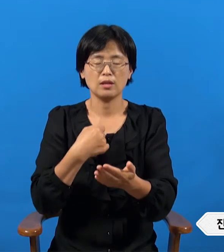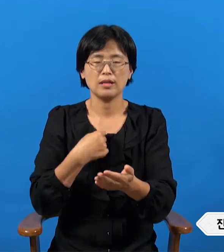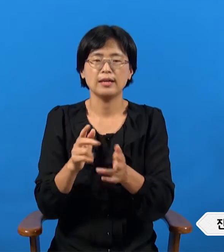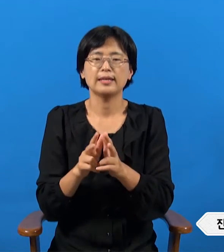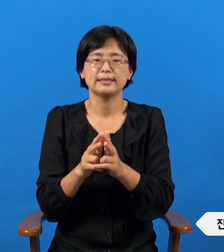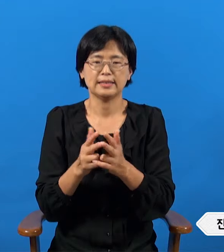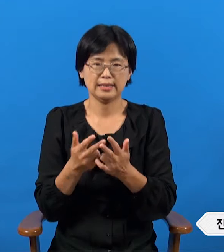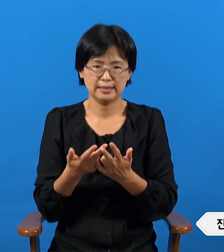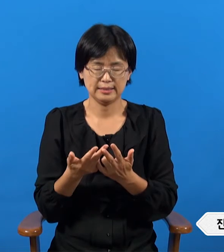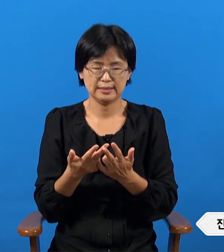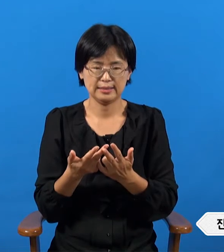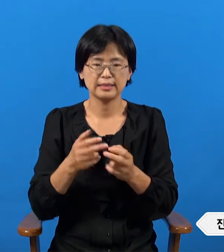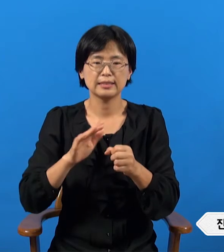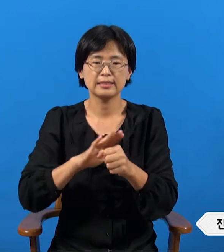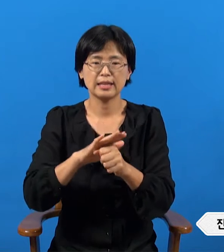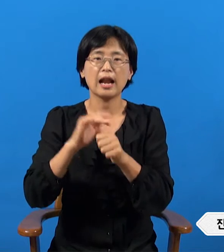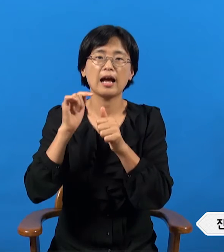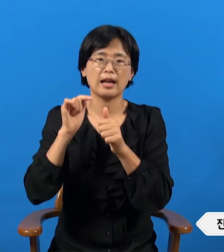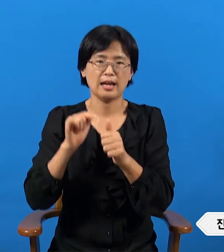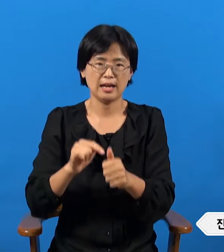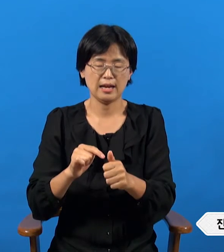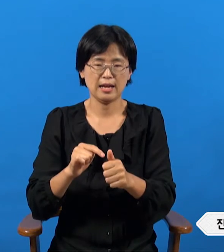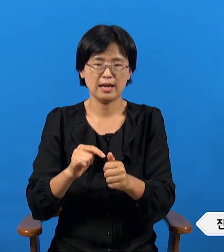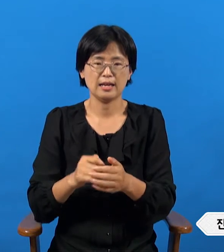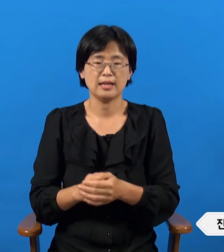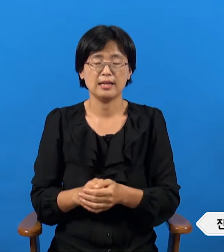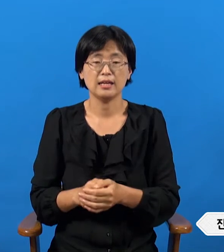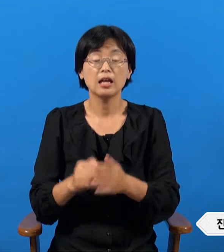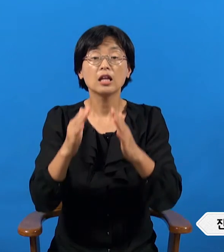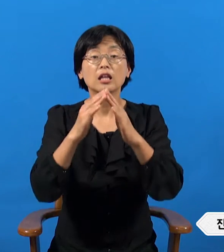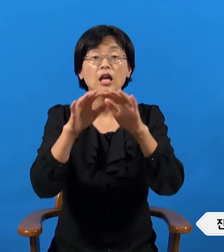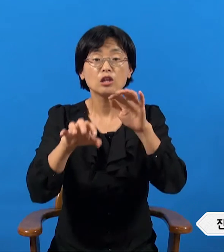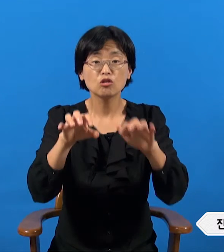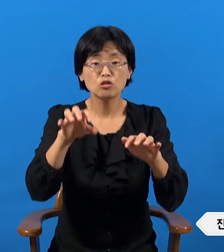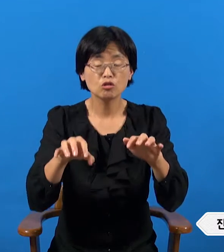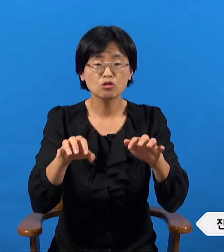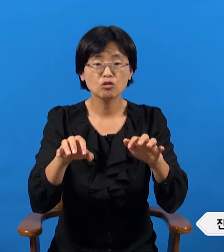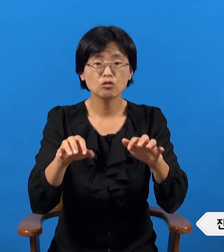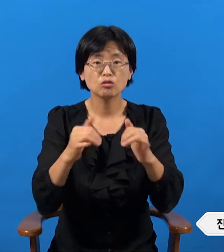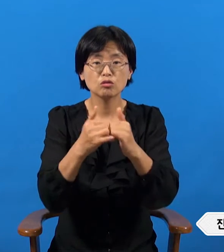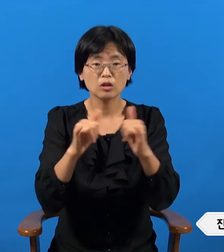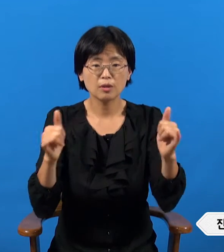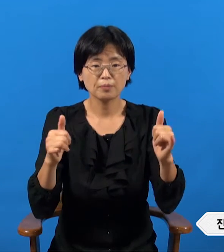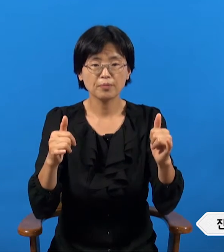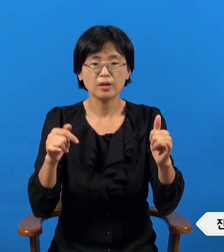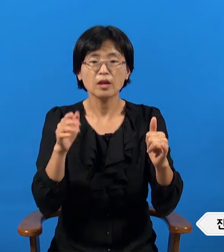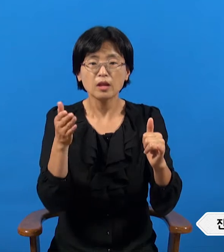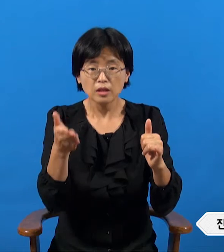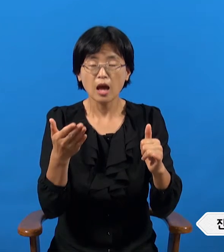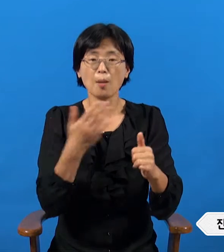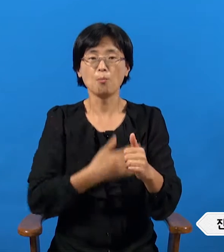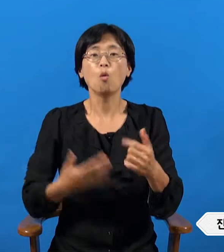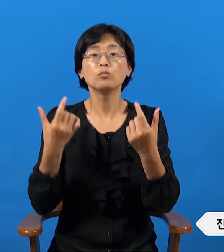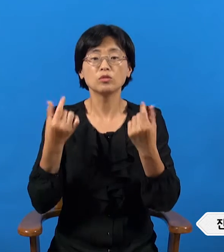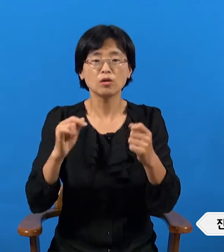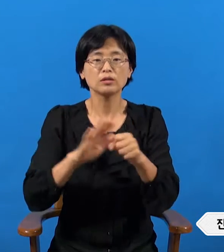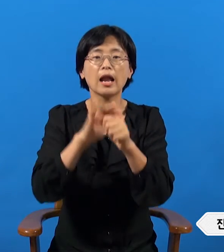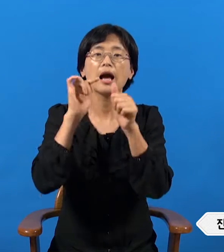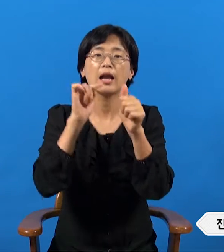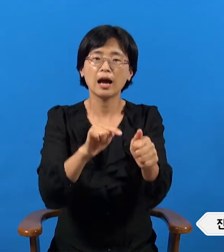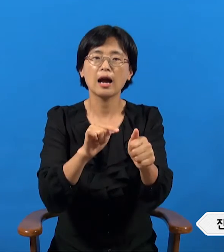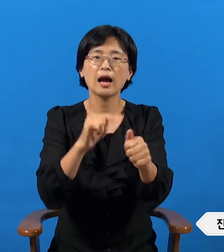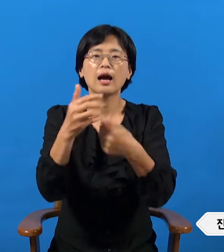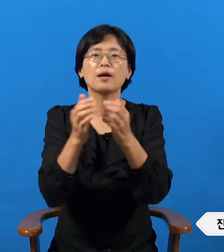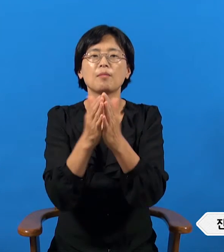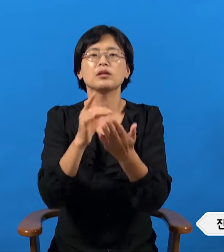자신을 사랑하라. 성경은 말씀합니다. 내 이웃을 내 몸처럼 사랑하라. 내 몸을 사랑하지